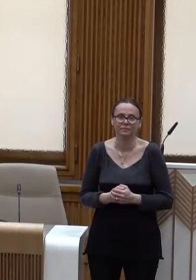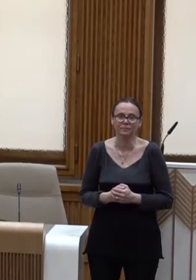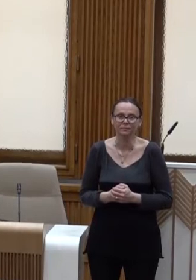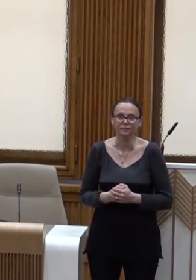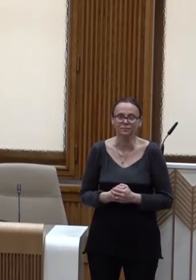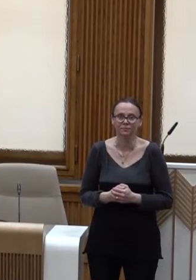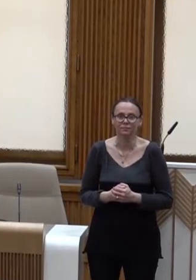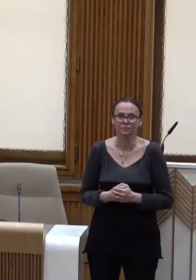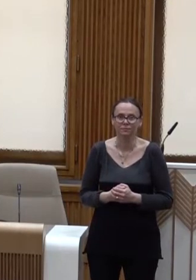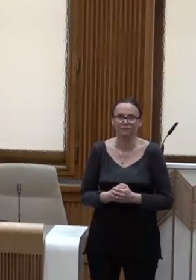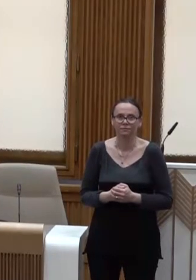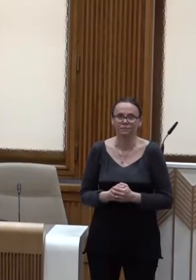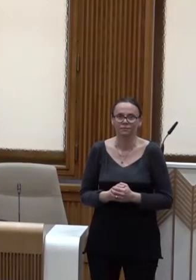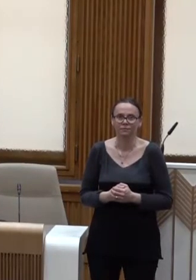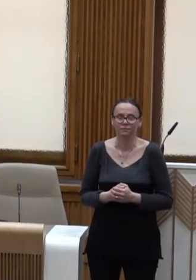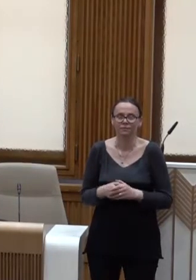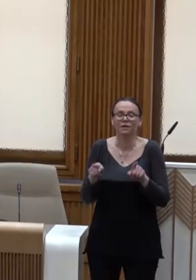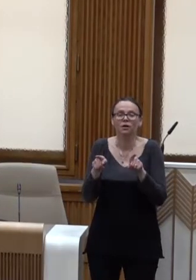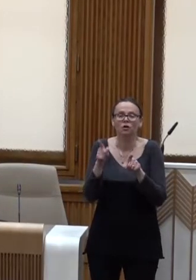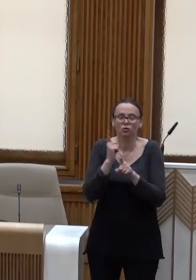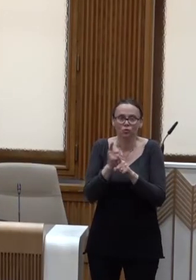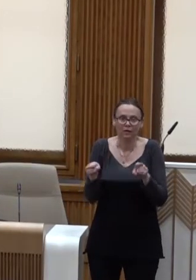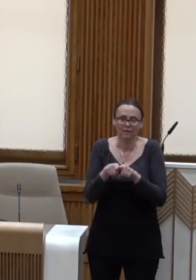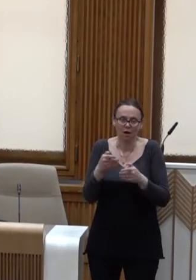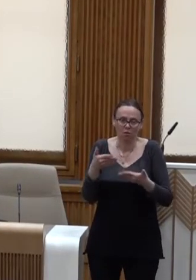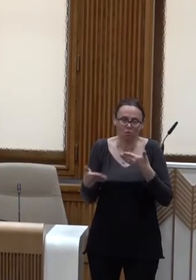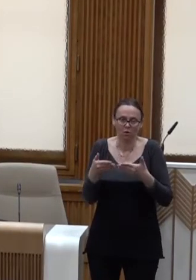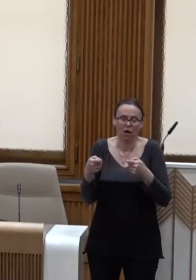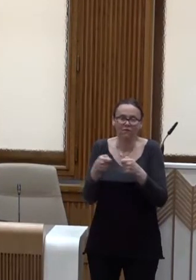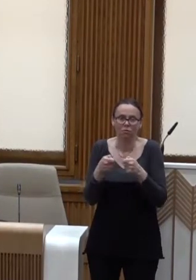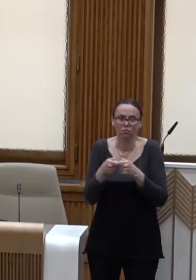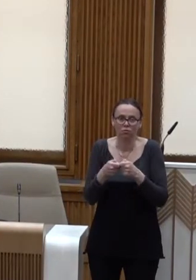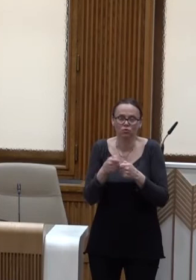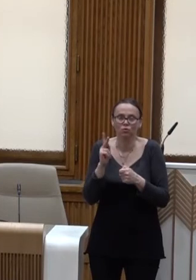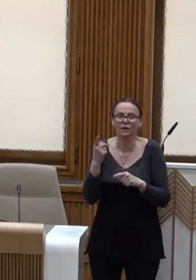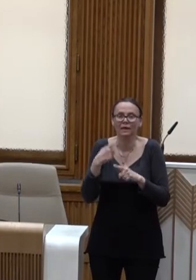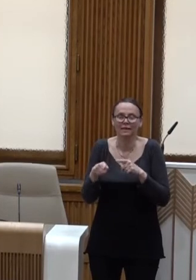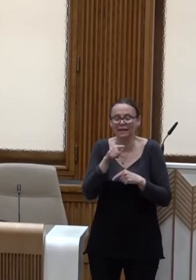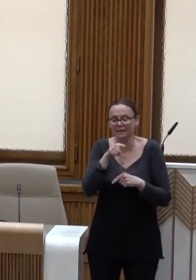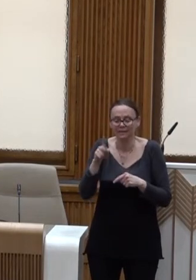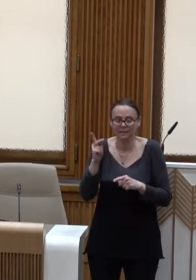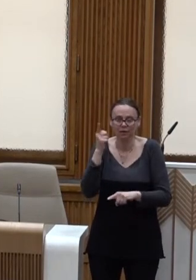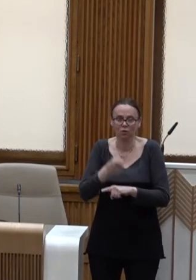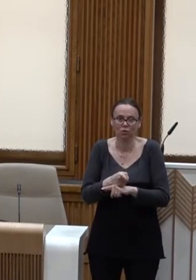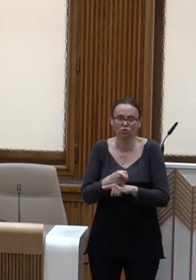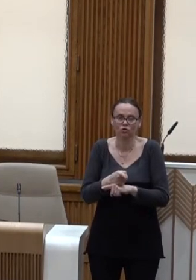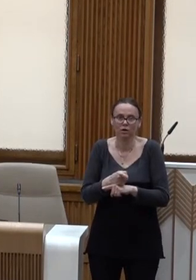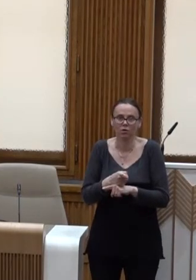tudi bo enako obravnavano tudi v Bruslu, ne, ki je del tistih, ki odločajo